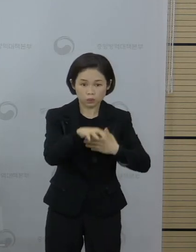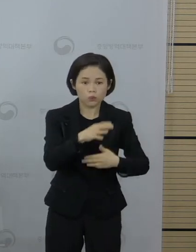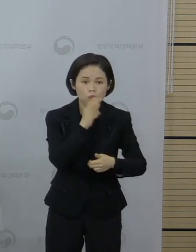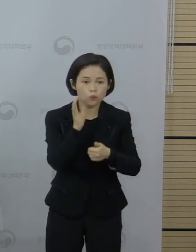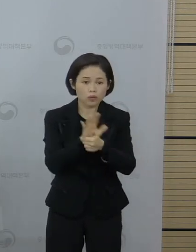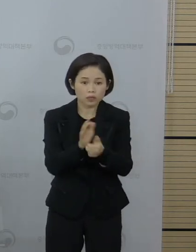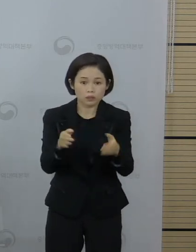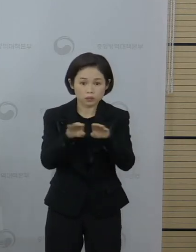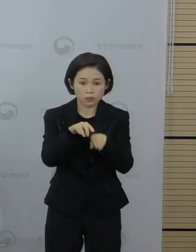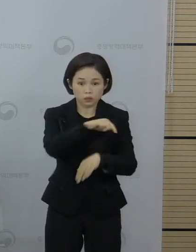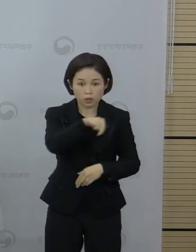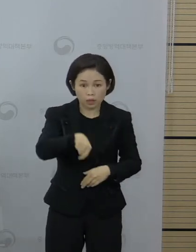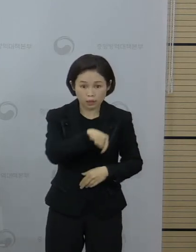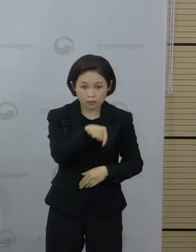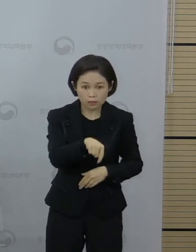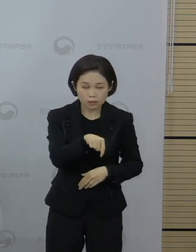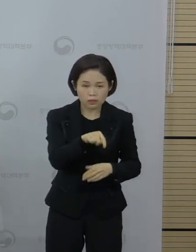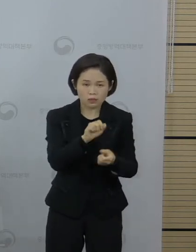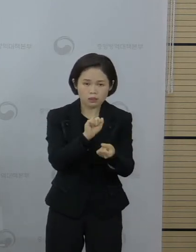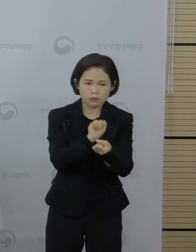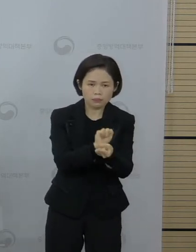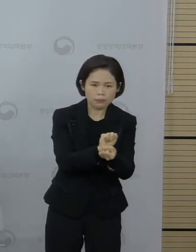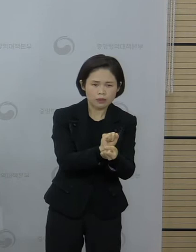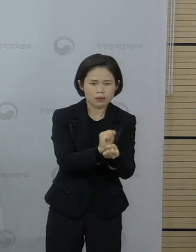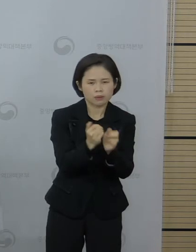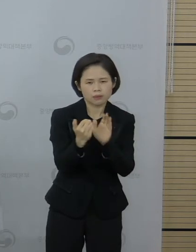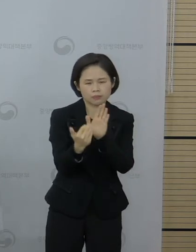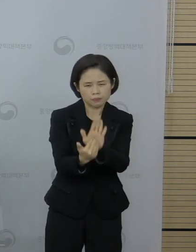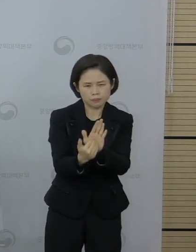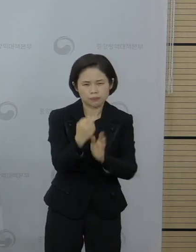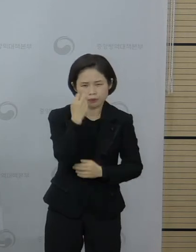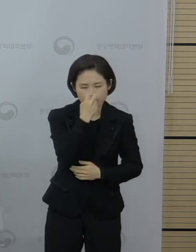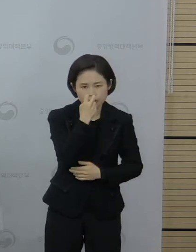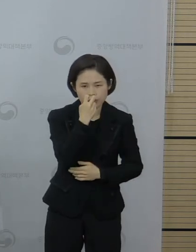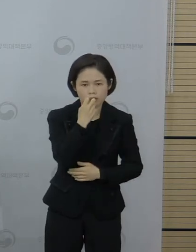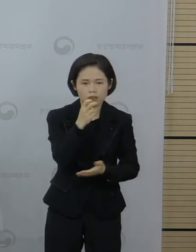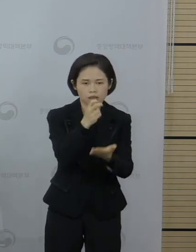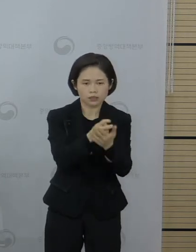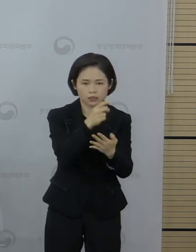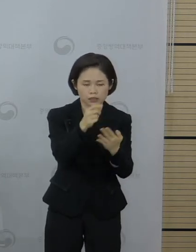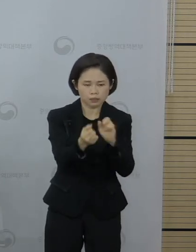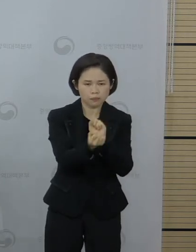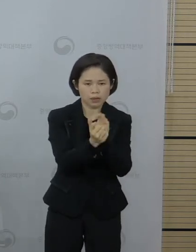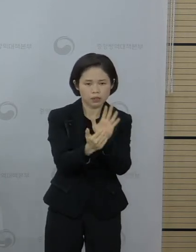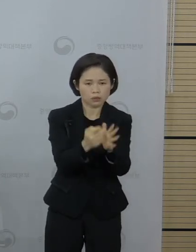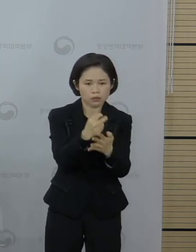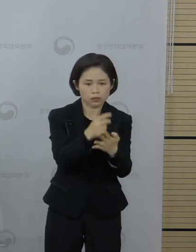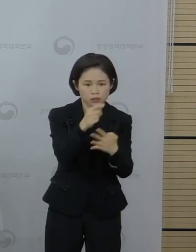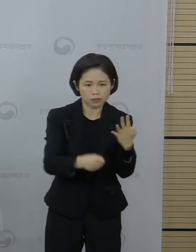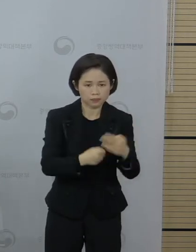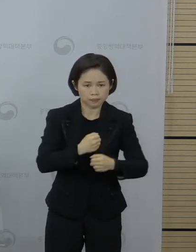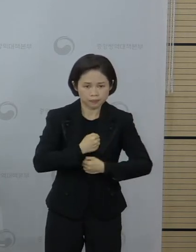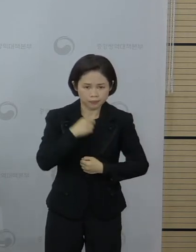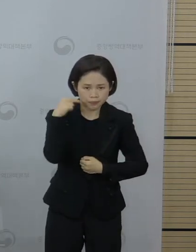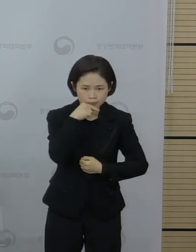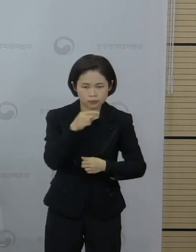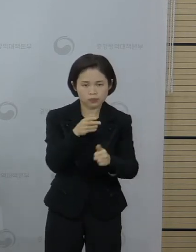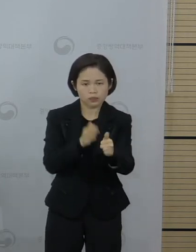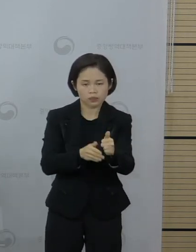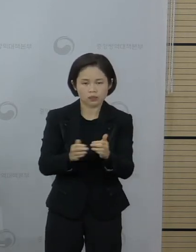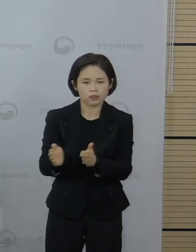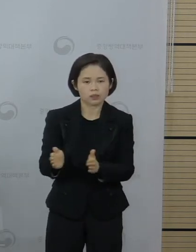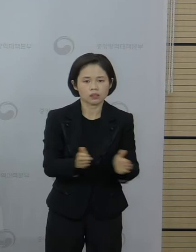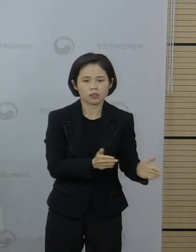요양시설 내의 감염 관리의 철저 그리고 방역 수칙의 준수를 당부드립니다. 또한 사업장